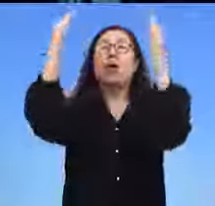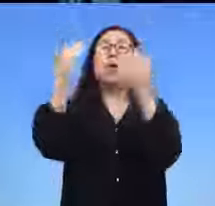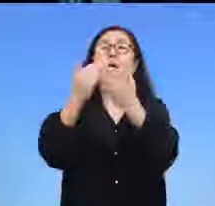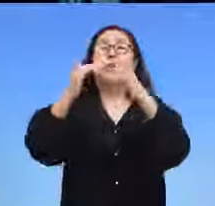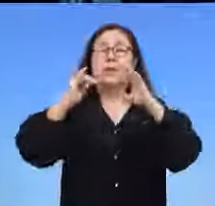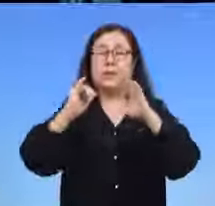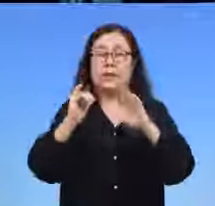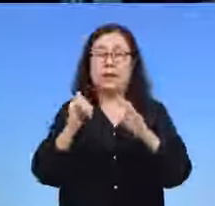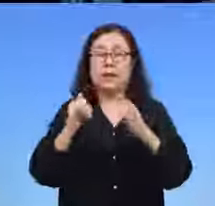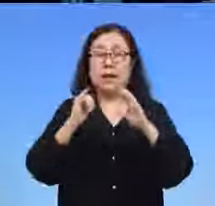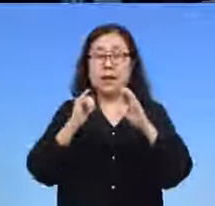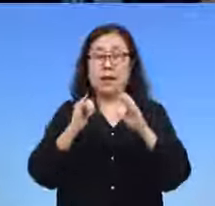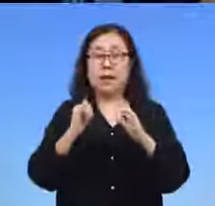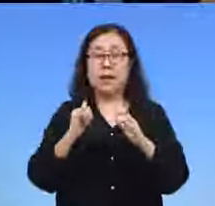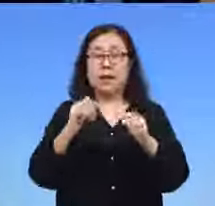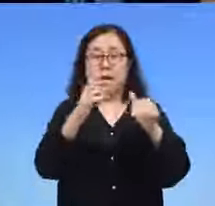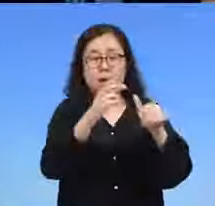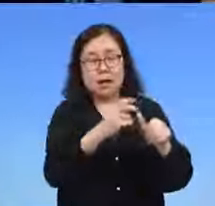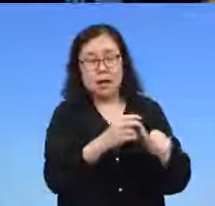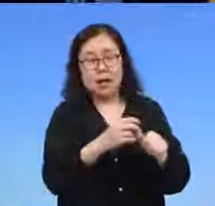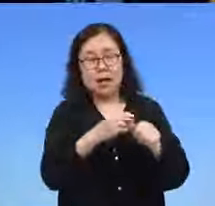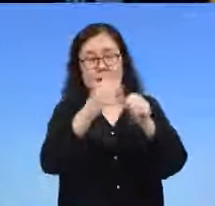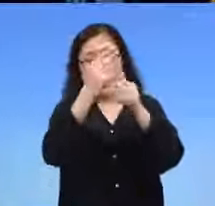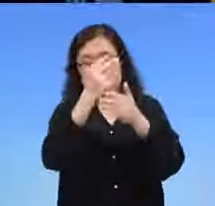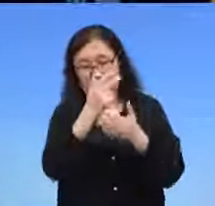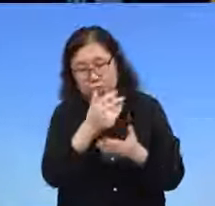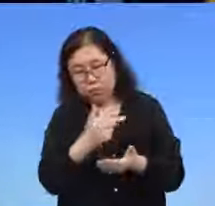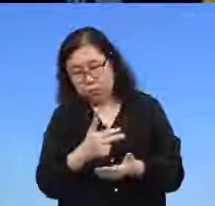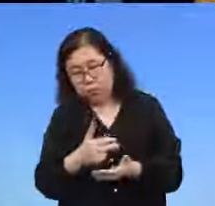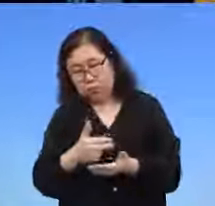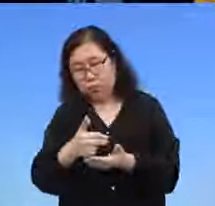온 세상 구주시라.